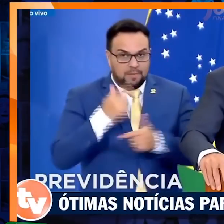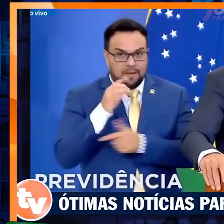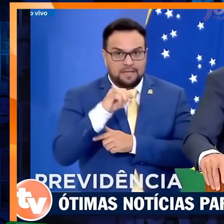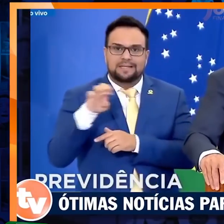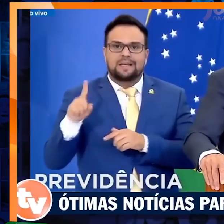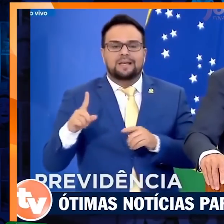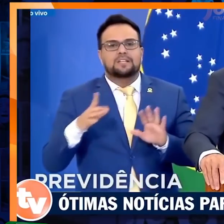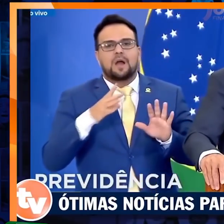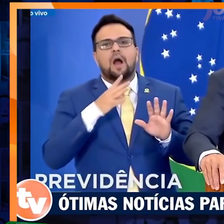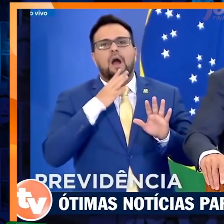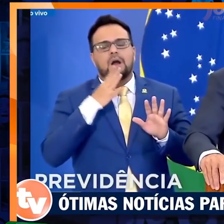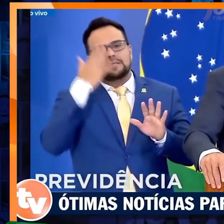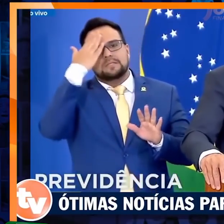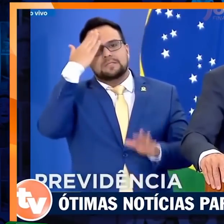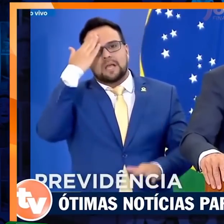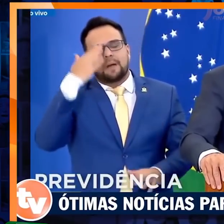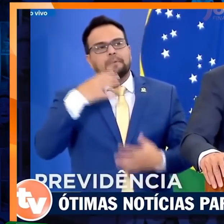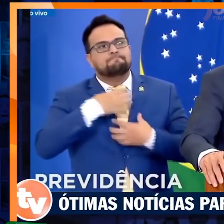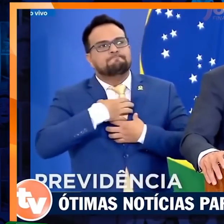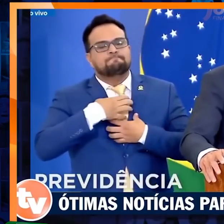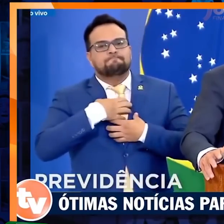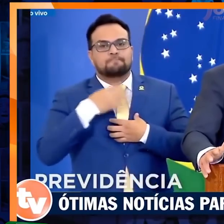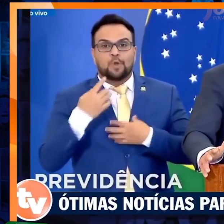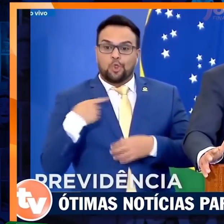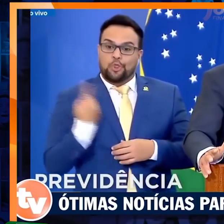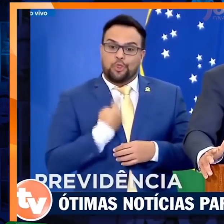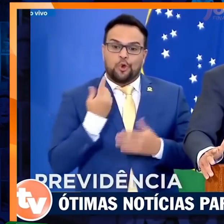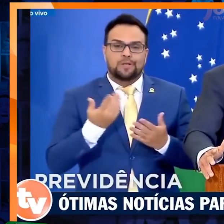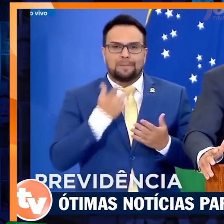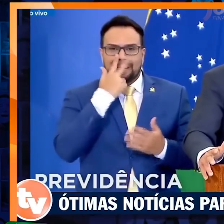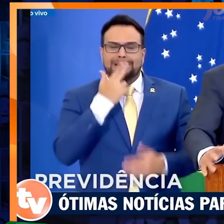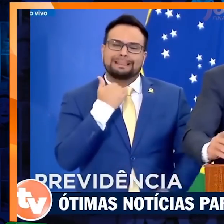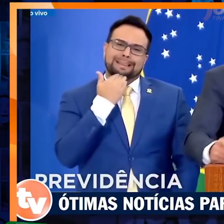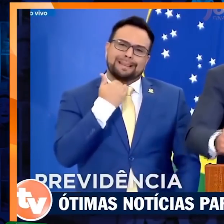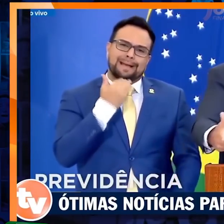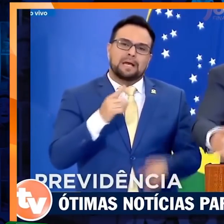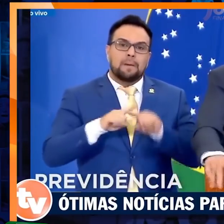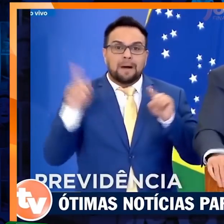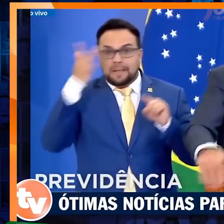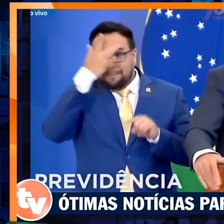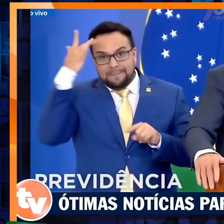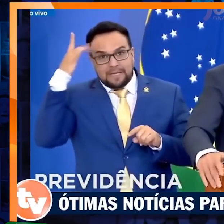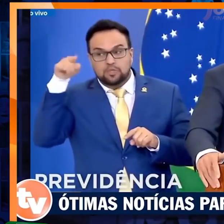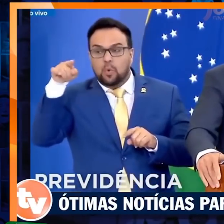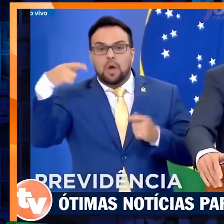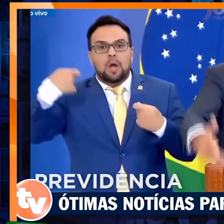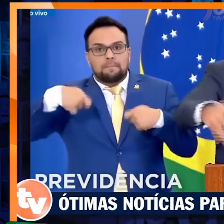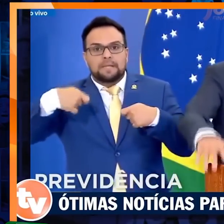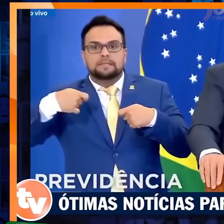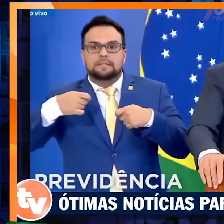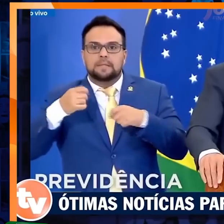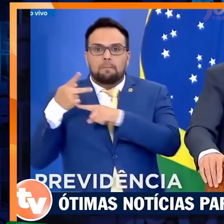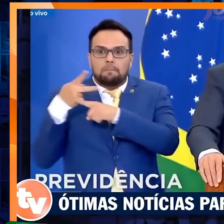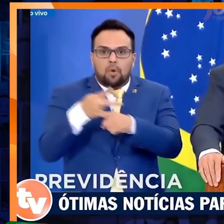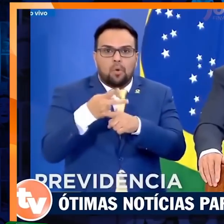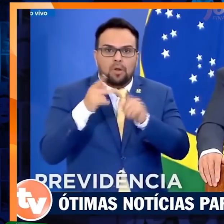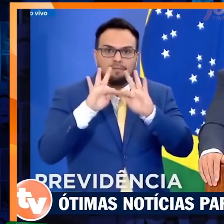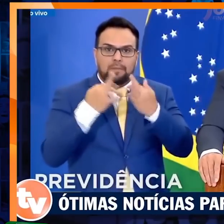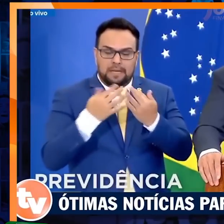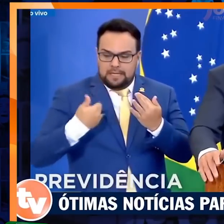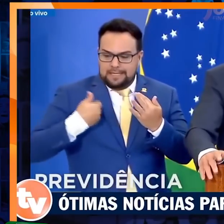tiver então para nós pode não ser nada mas para quem tem que botar um parente com essa idade